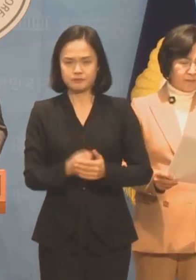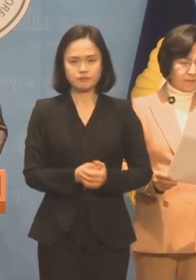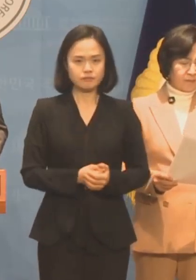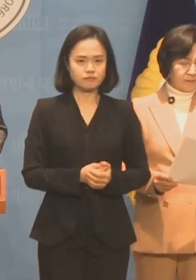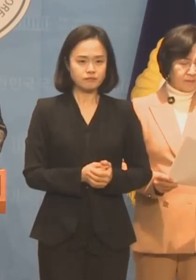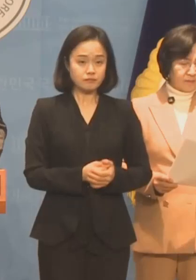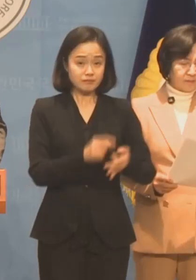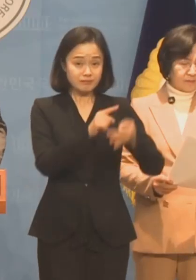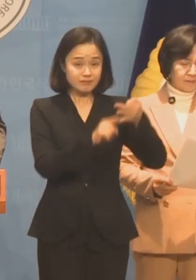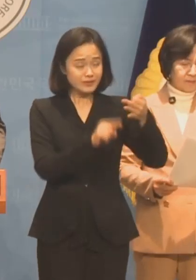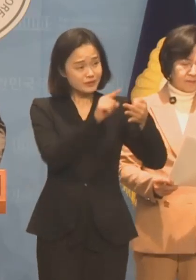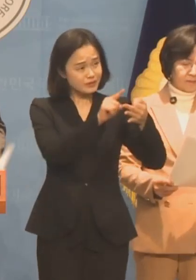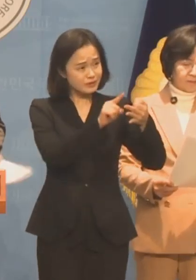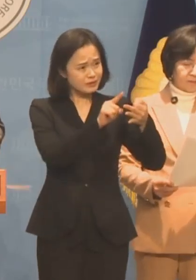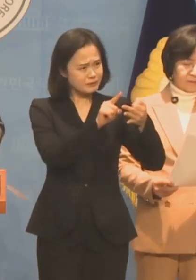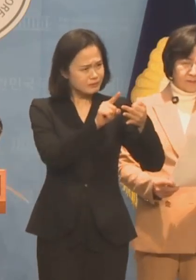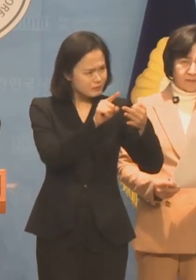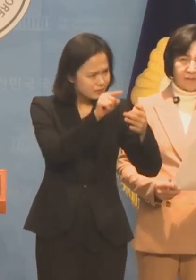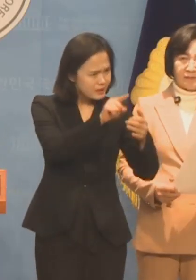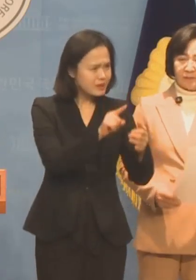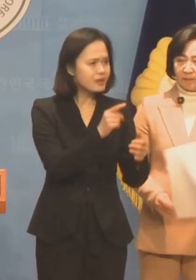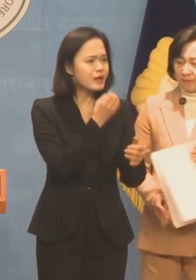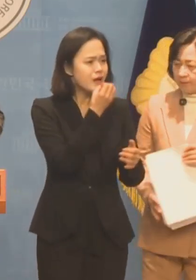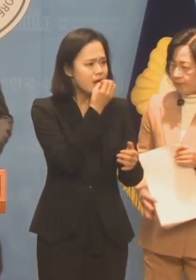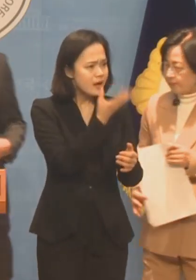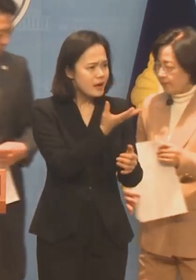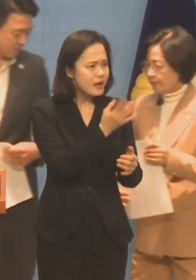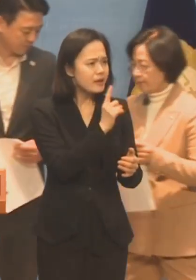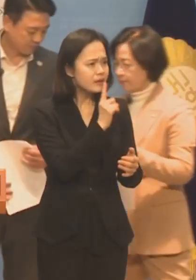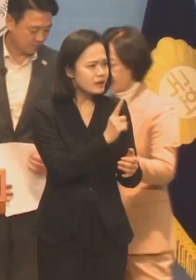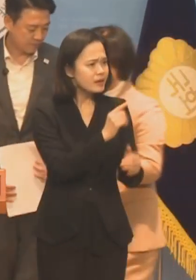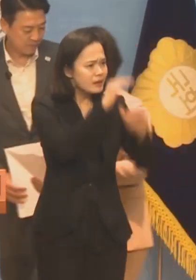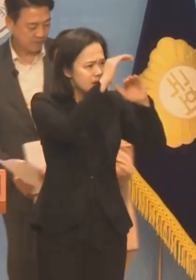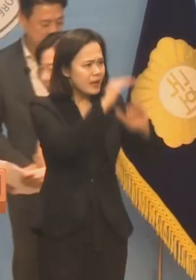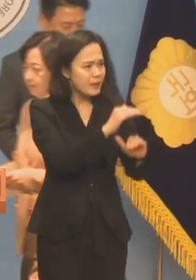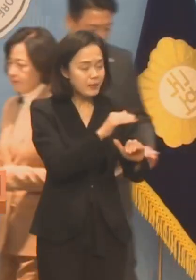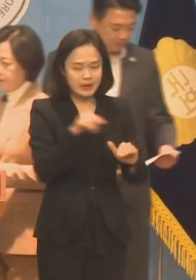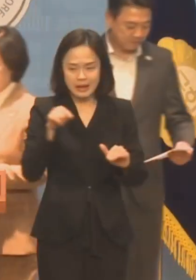거짓이었음이 확인되는 대목입니다.